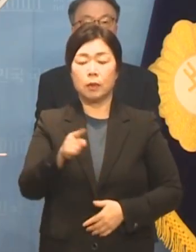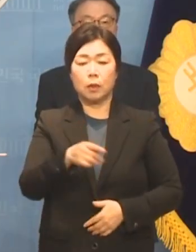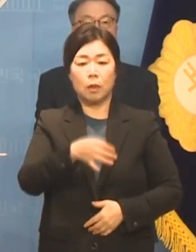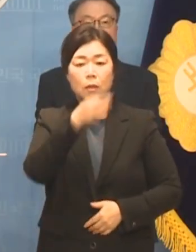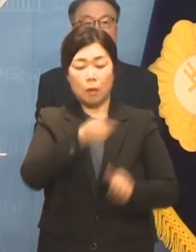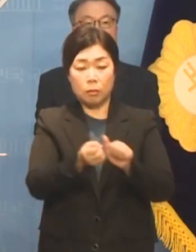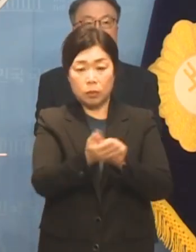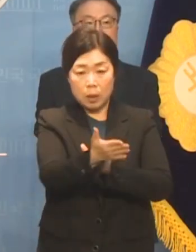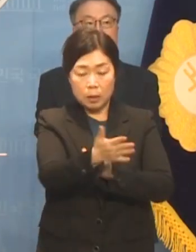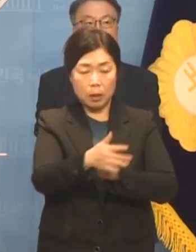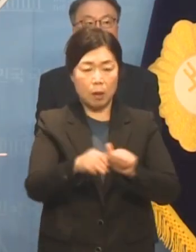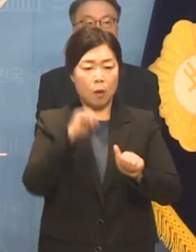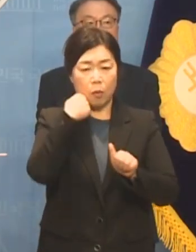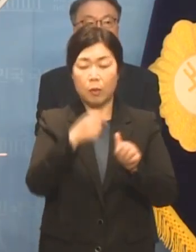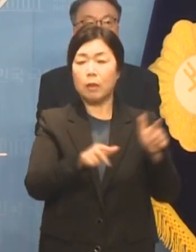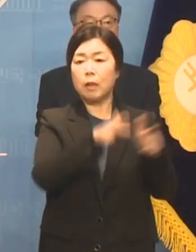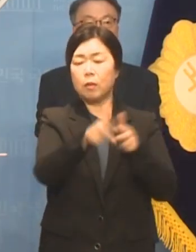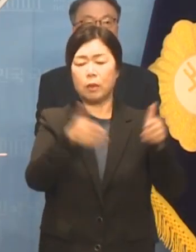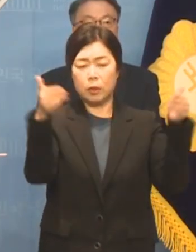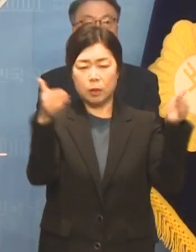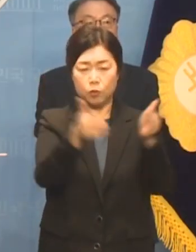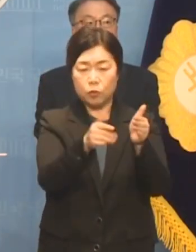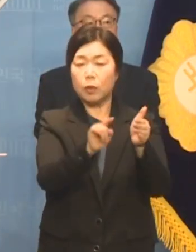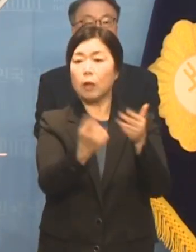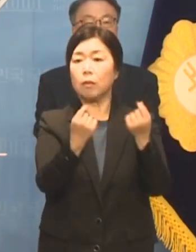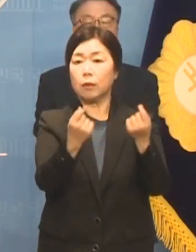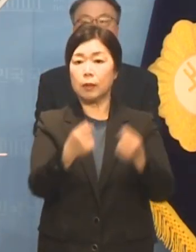영향이 취약 산업에 집중될 것으로 예상합니다.